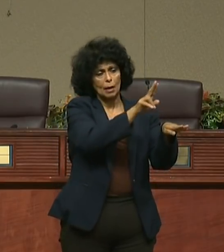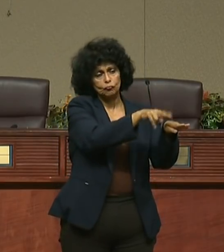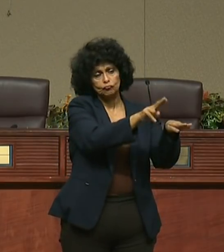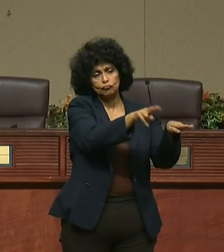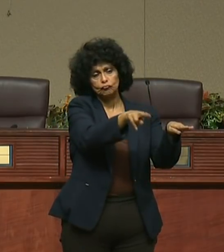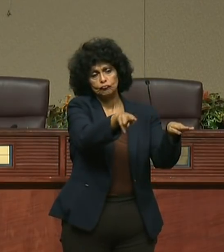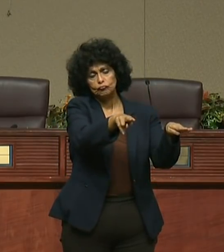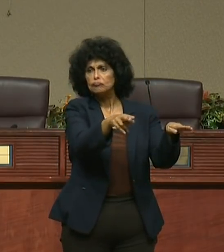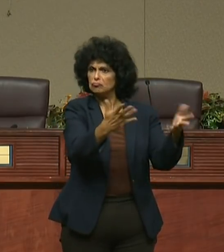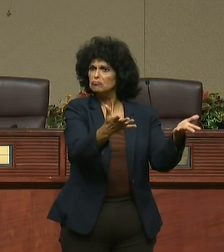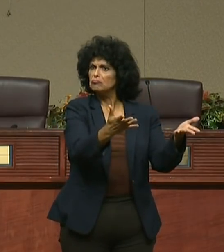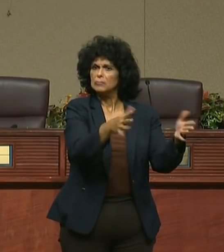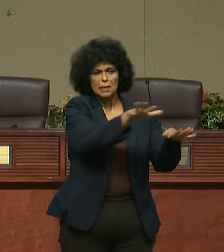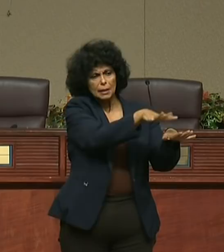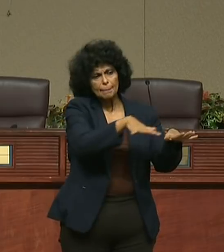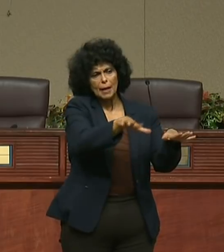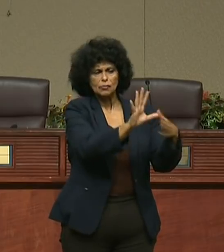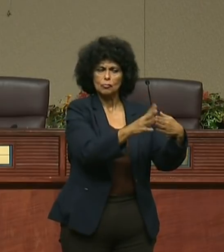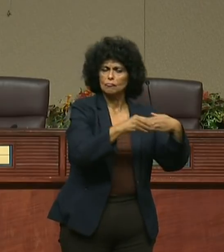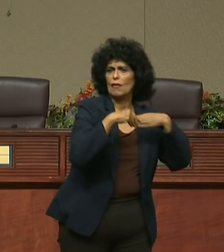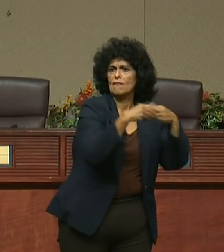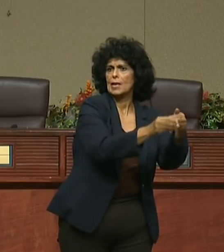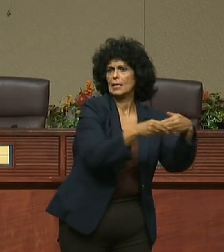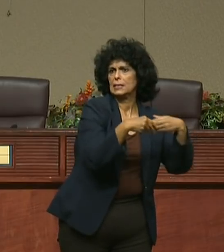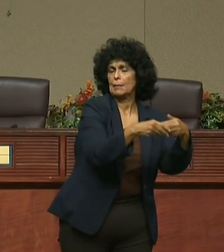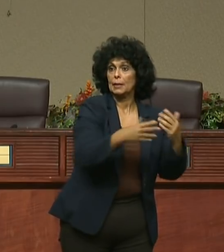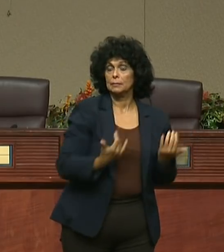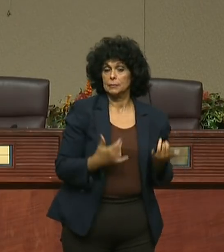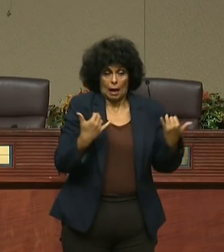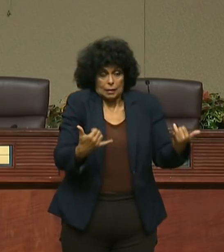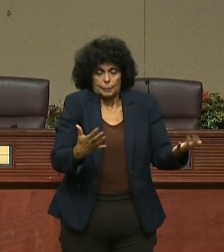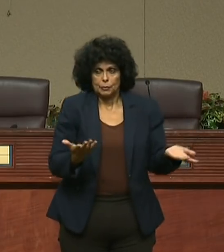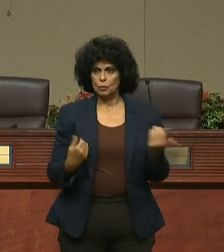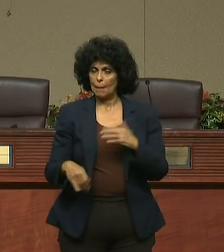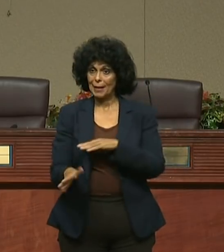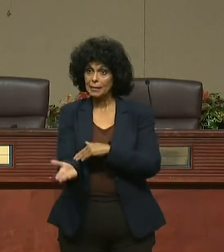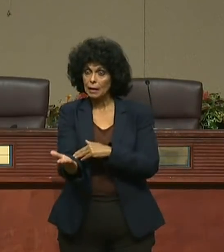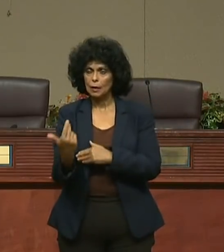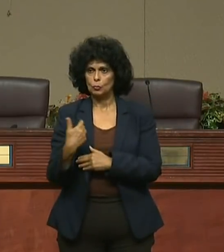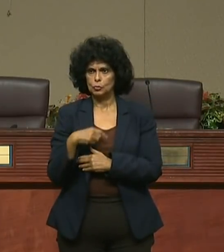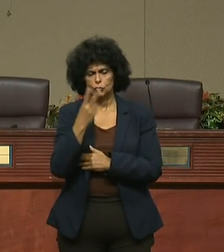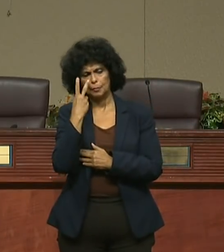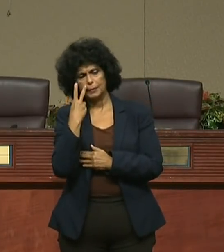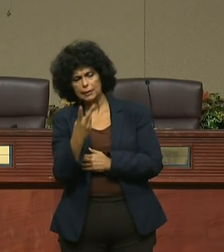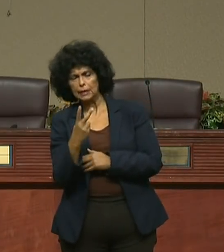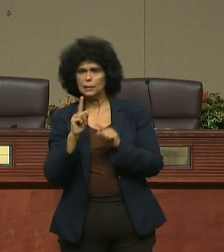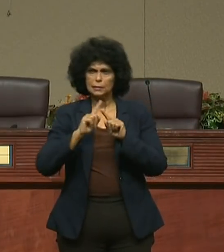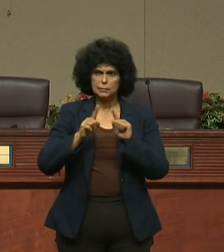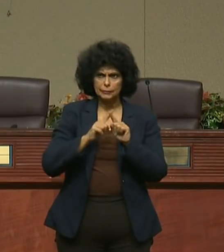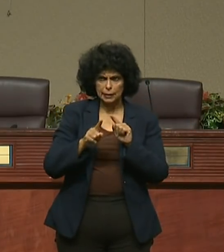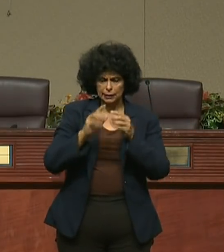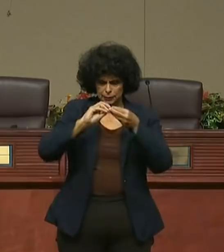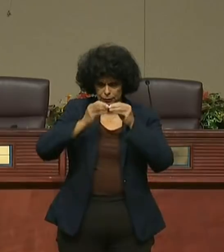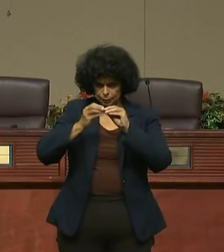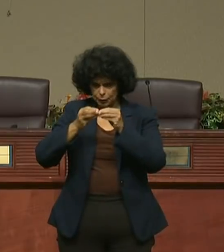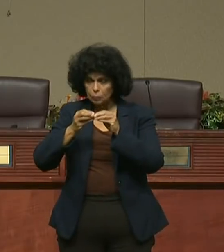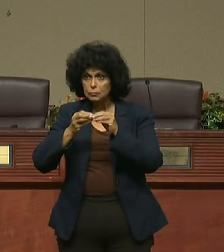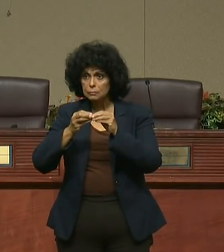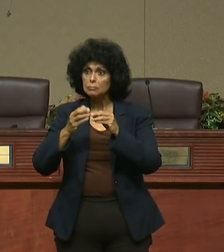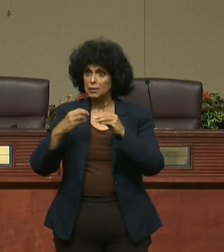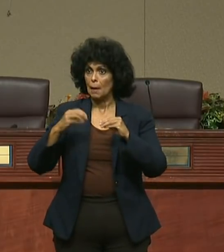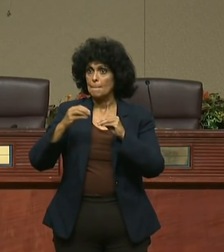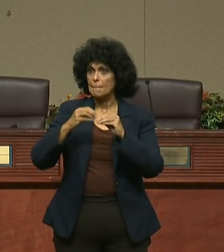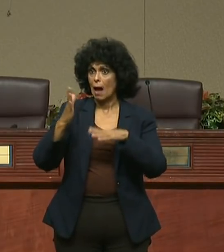espacios muy flexibles. Y en estos momentos, o en la mañana, cuando yo miré la base de datos, teníamos más de 1,000